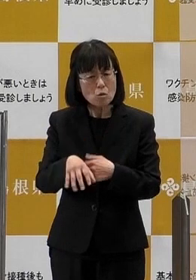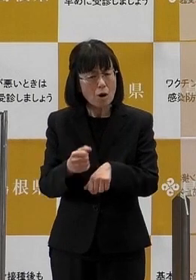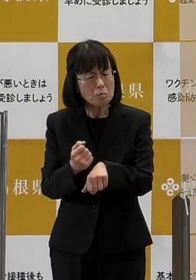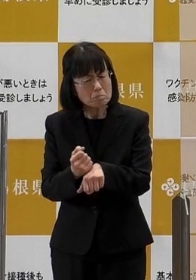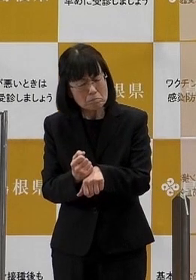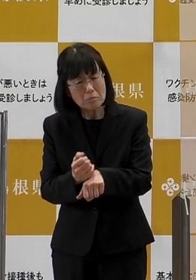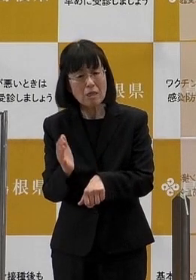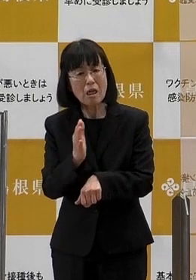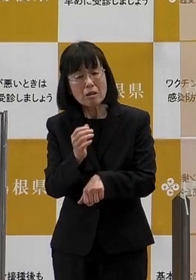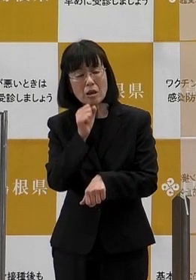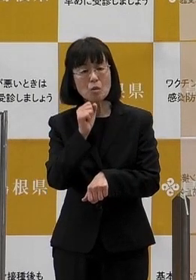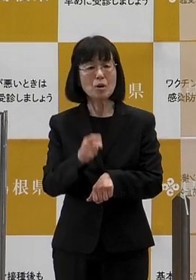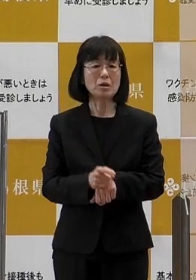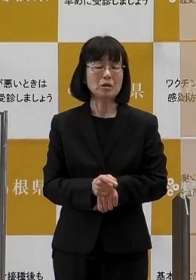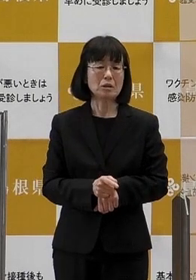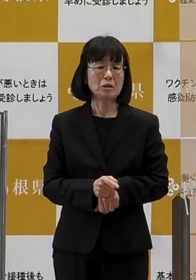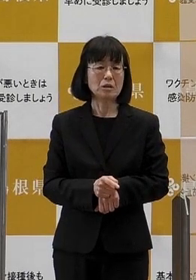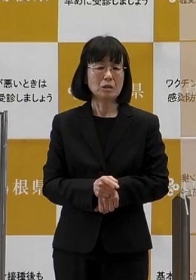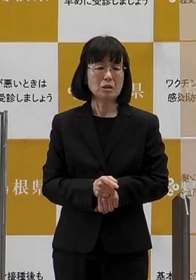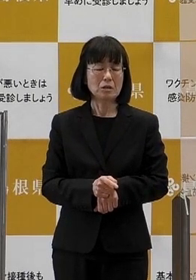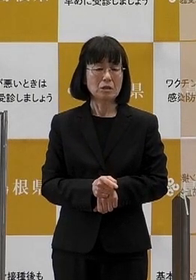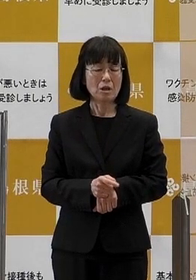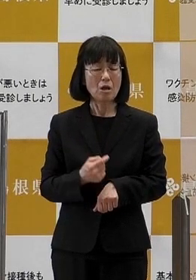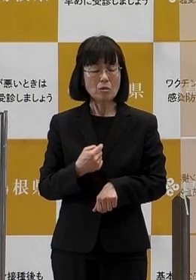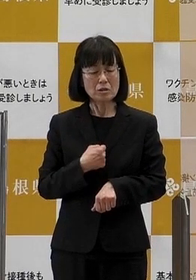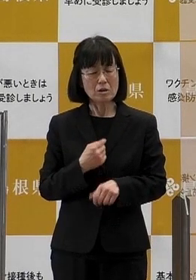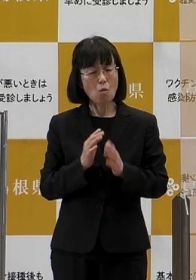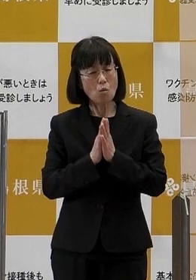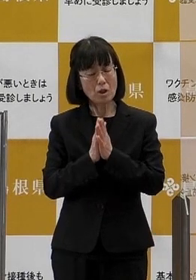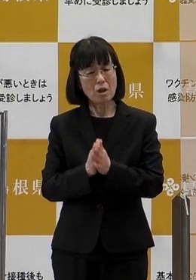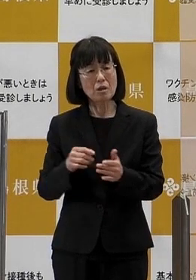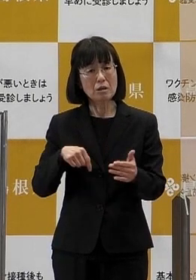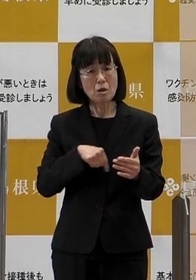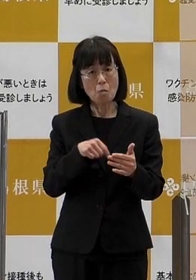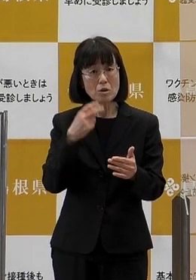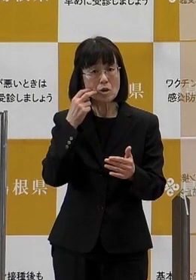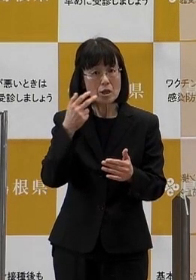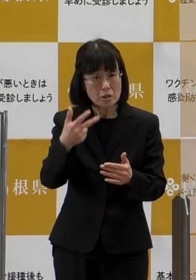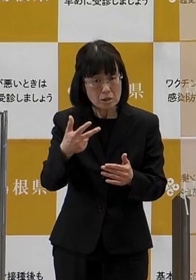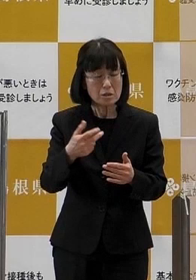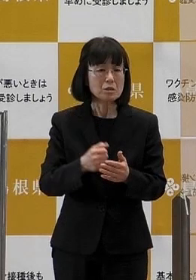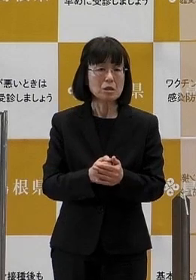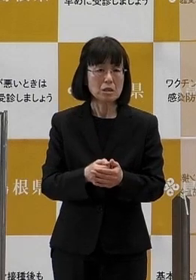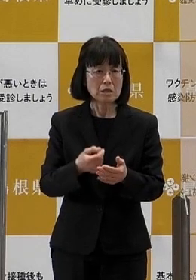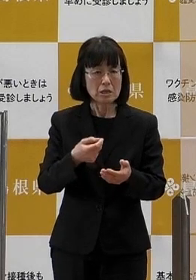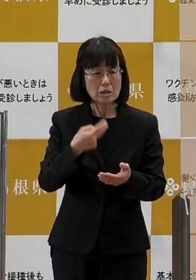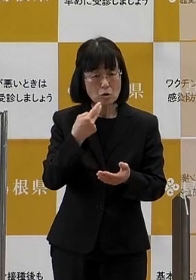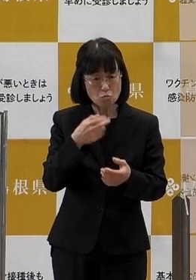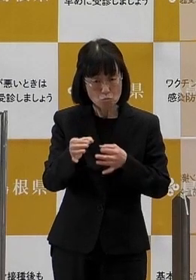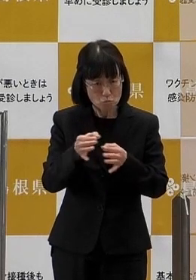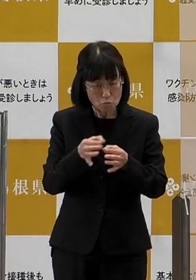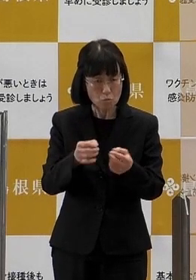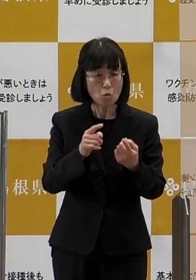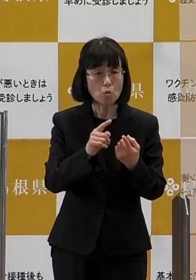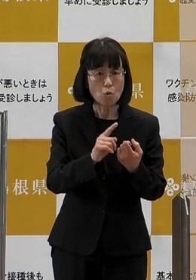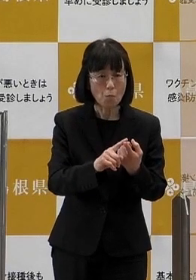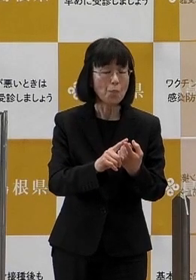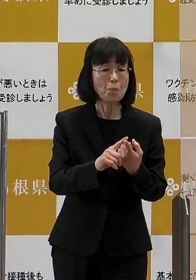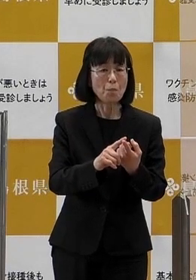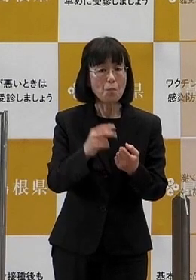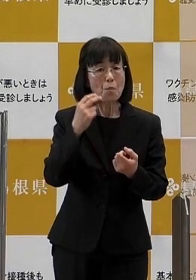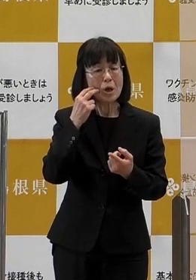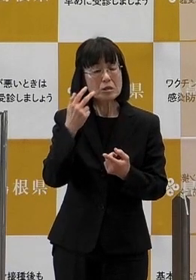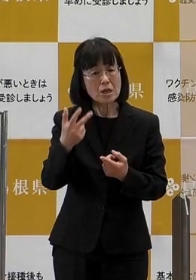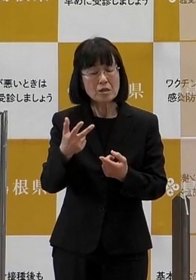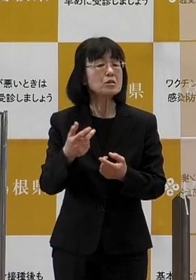私がお願いしていることなので大変心苦しいですけど、今松江市内の飲食、これはすみません、松江市に